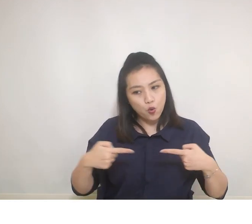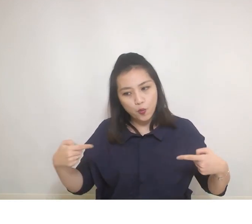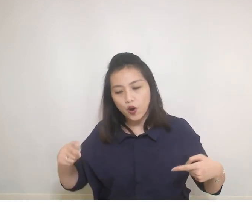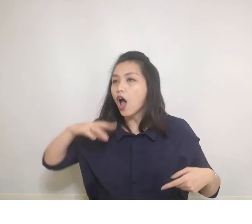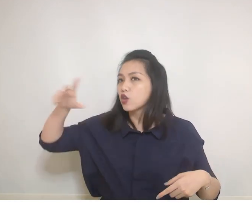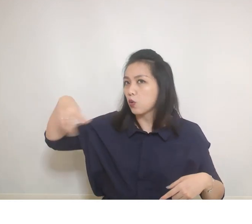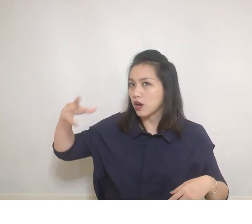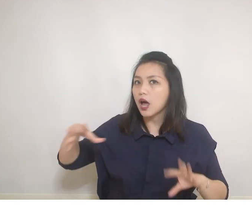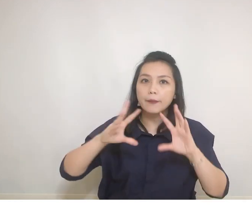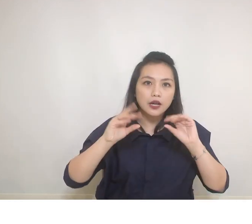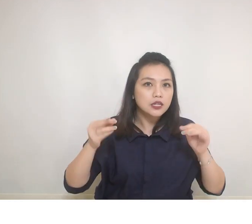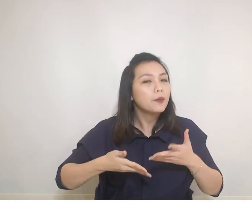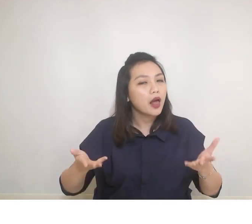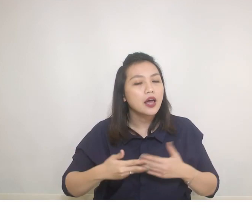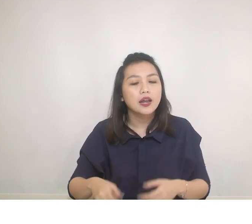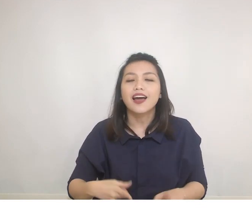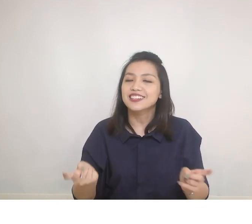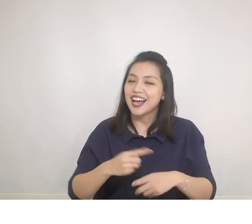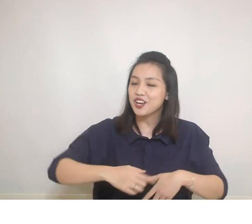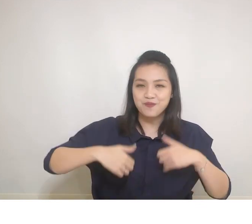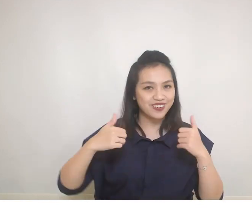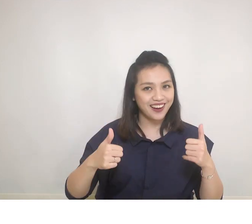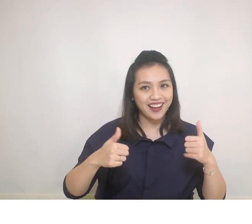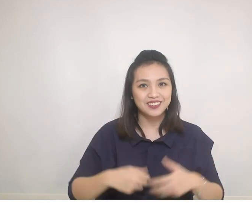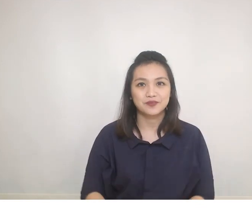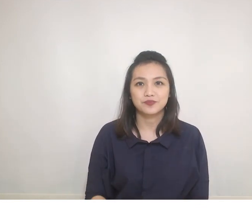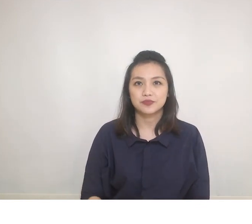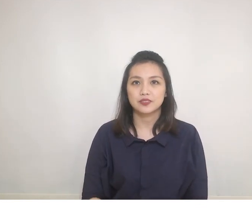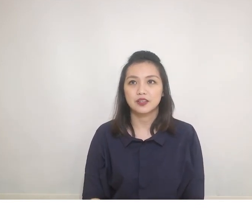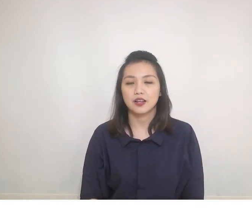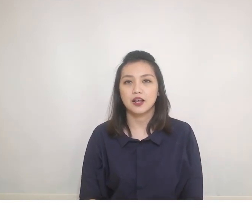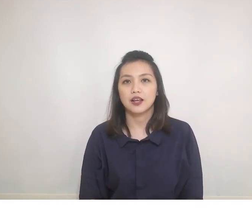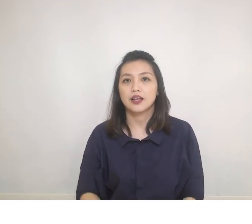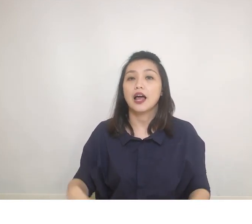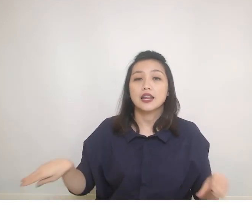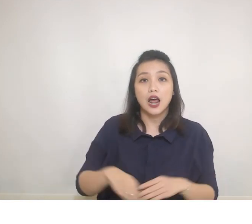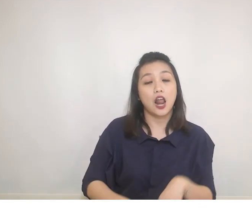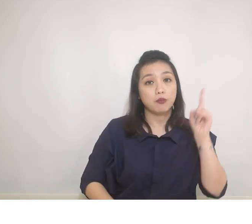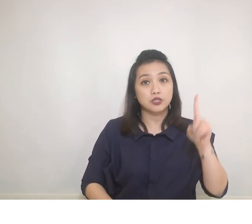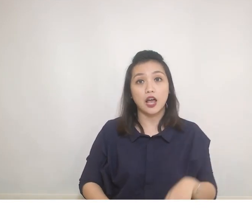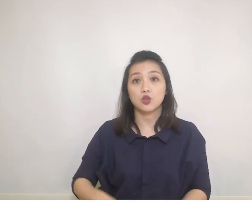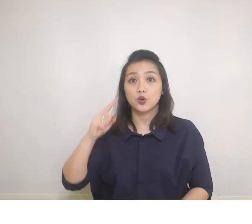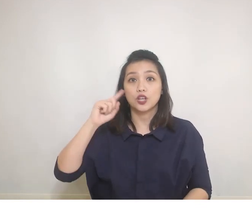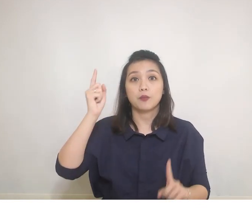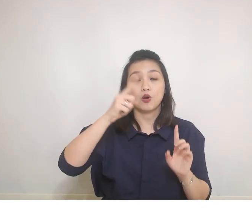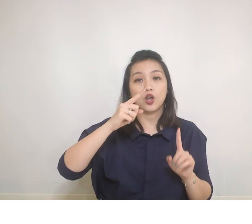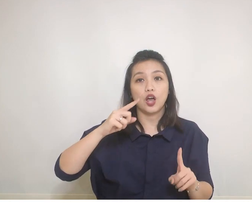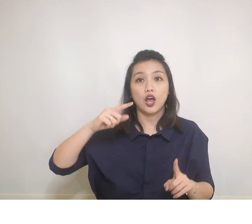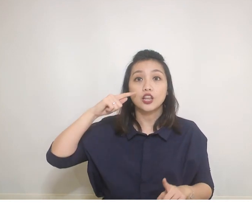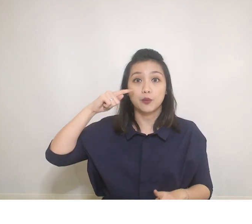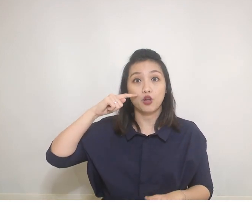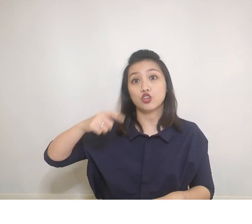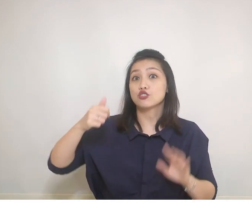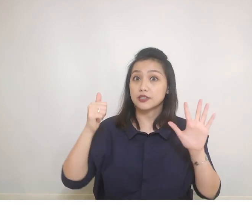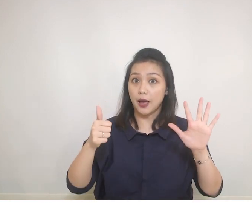mau menggadaikan rumah. Memiliki perusahaan. Ya kelihatannya berbagai-bagai, ditutup-tutupin, itu namanya jerat.